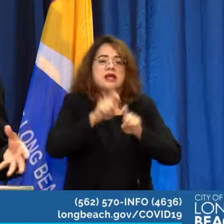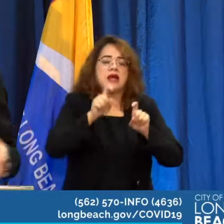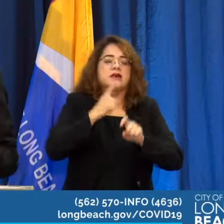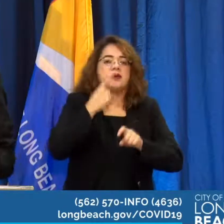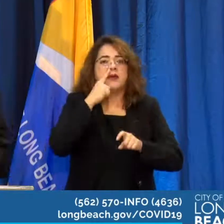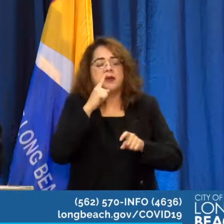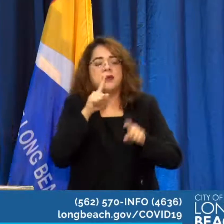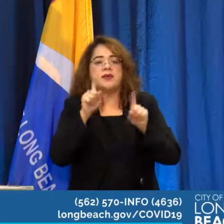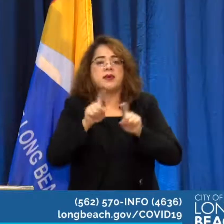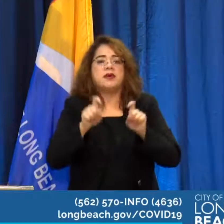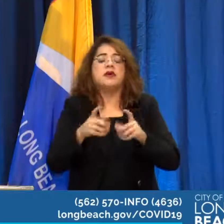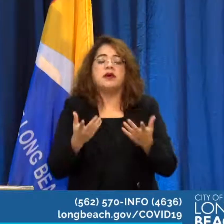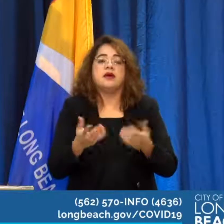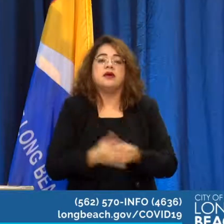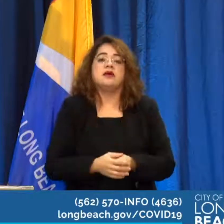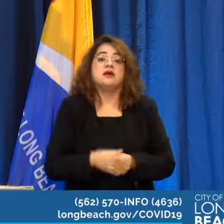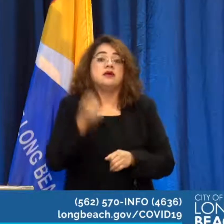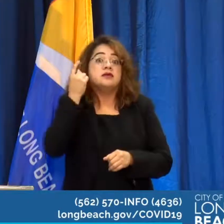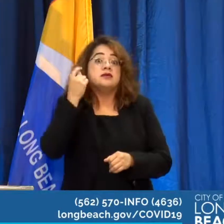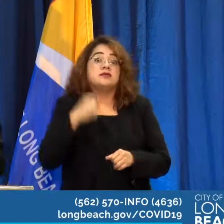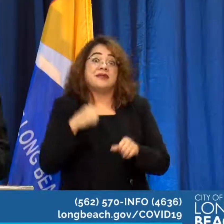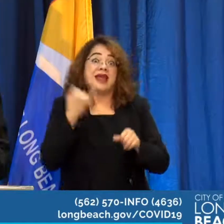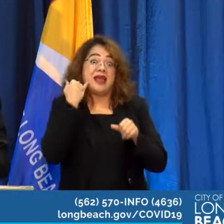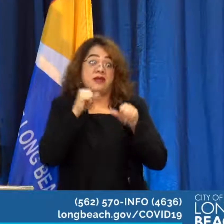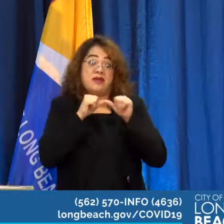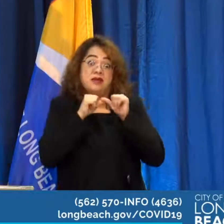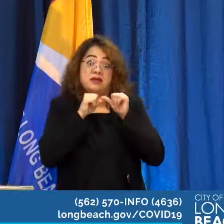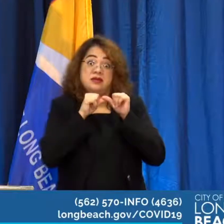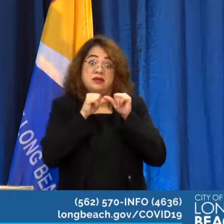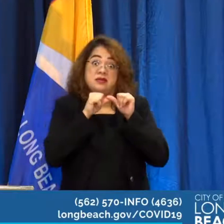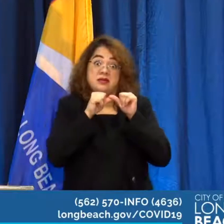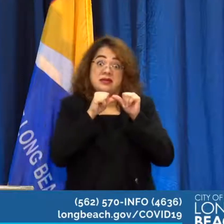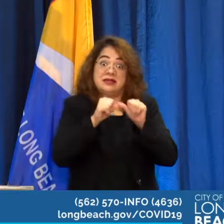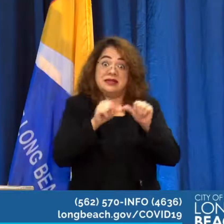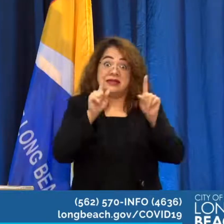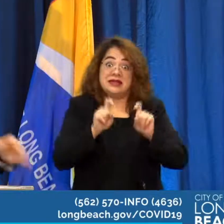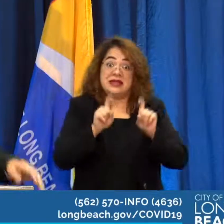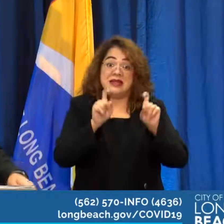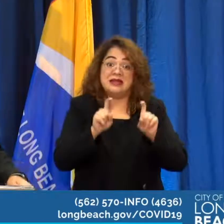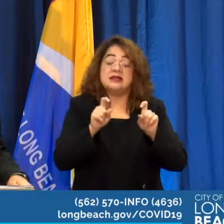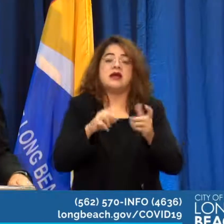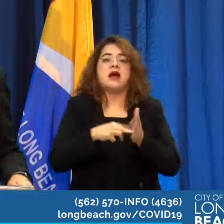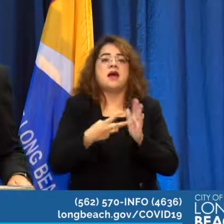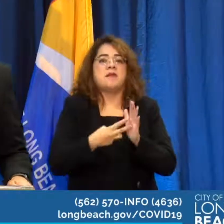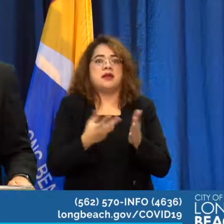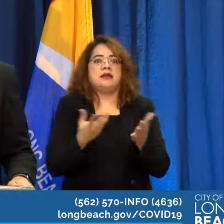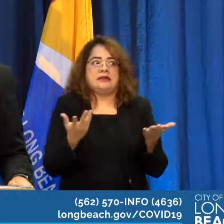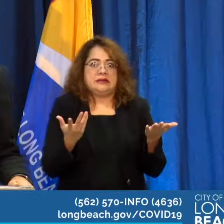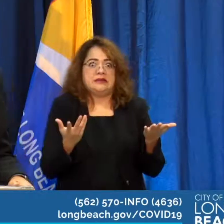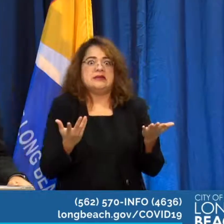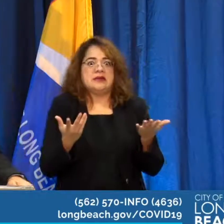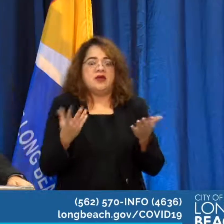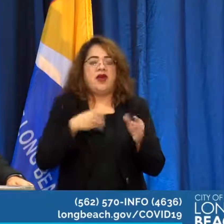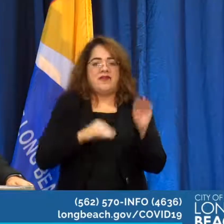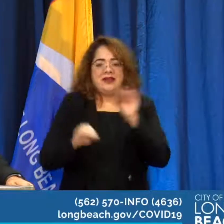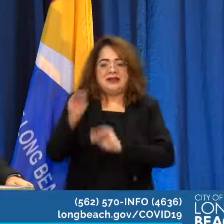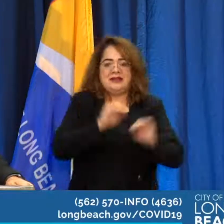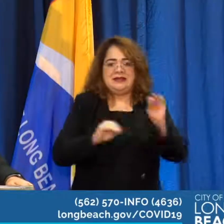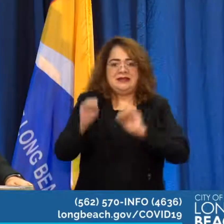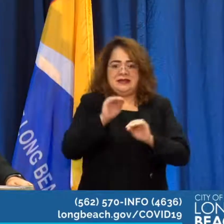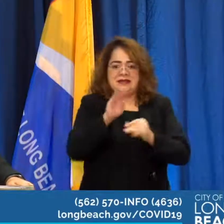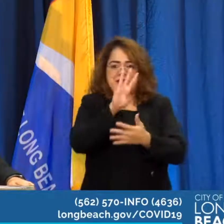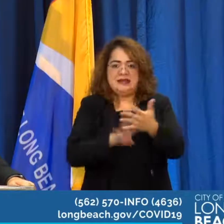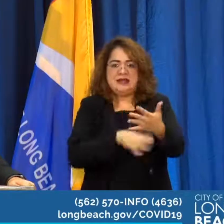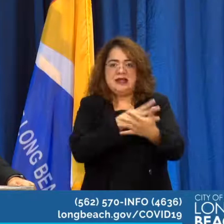de examen. Y si eso continúa, vamos a tener capaz tener problemas en nuestros lugares de exámenes